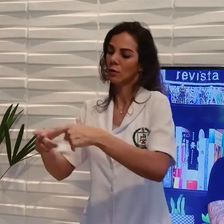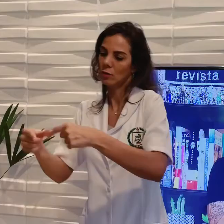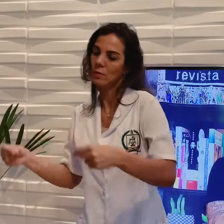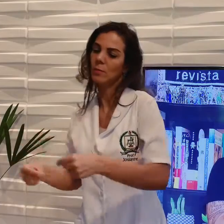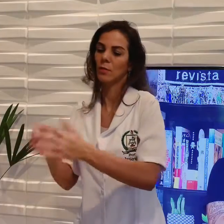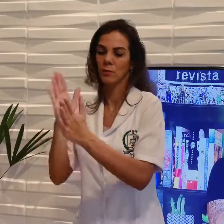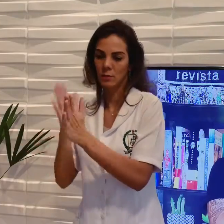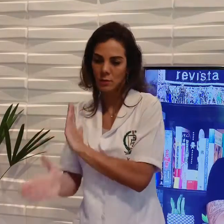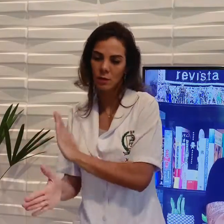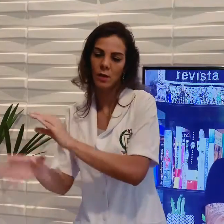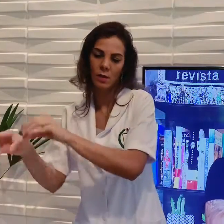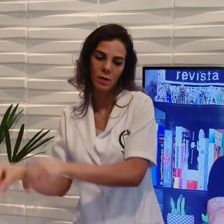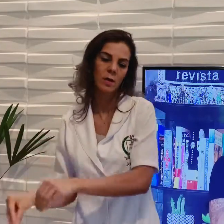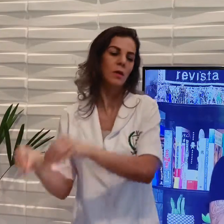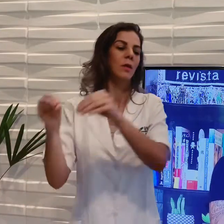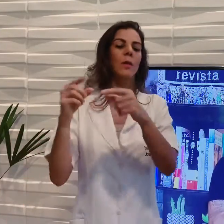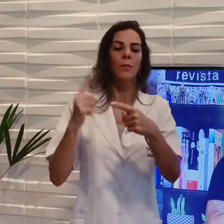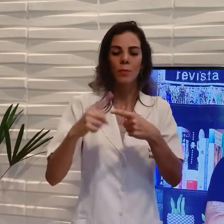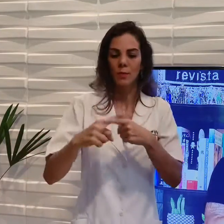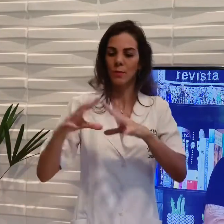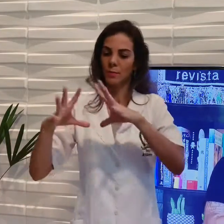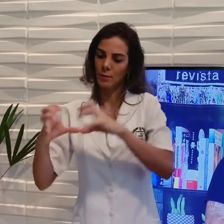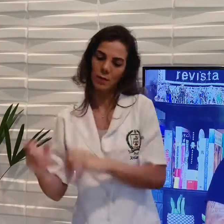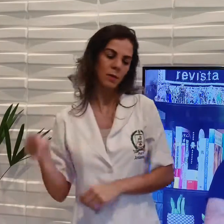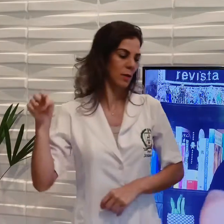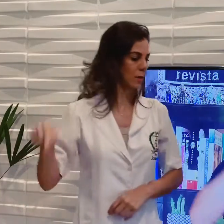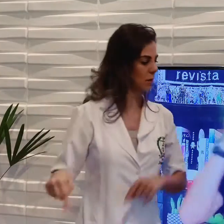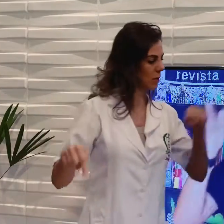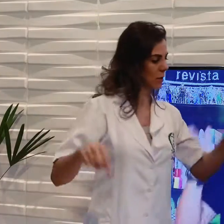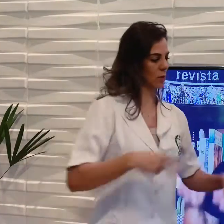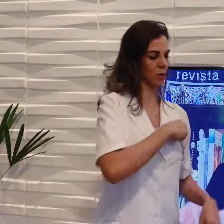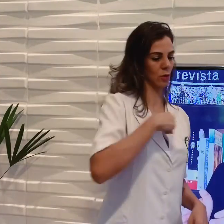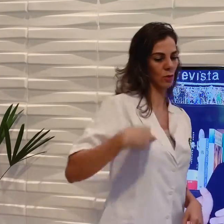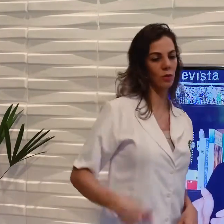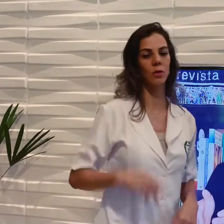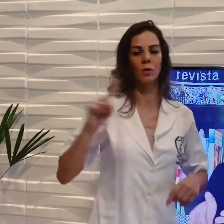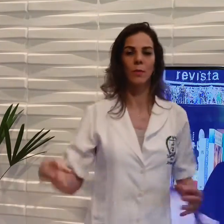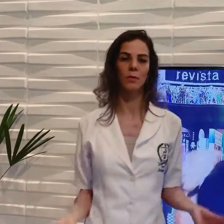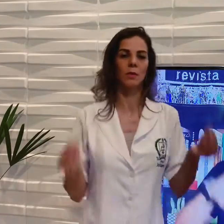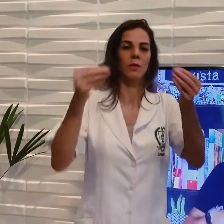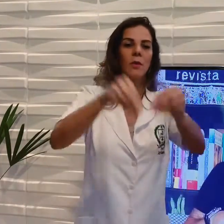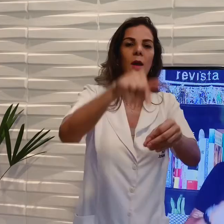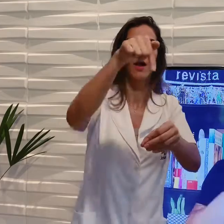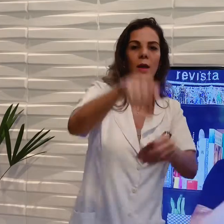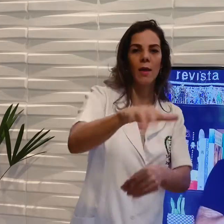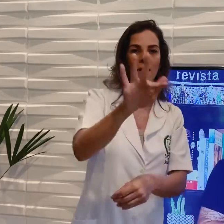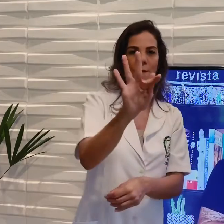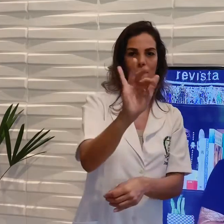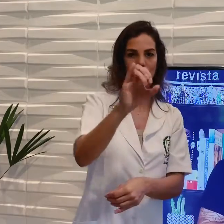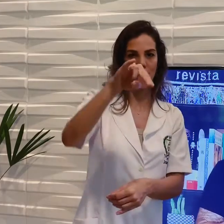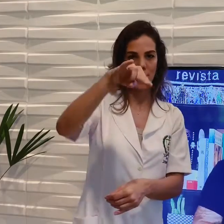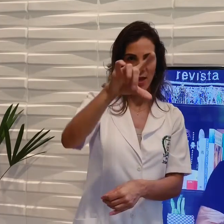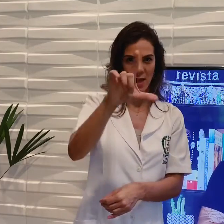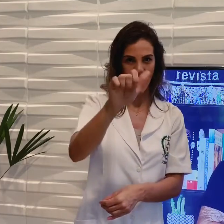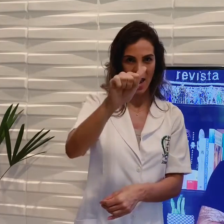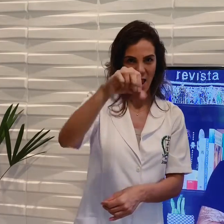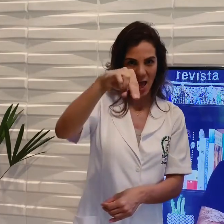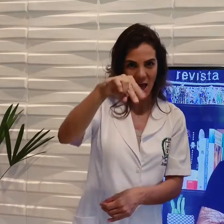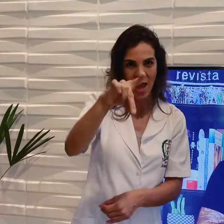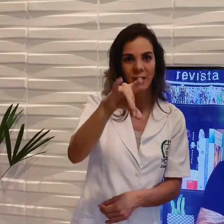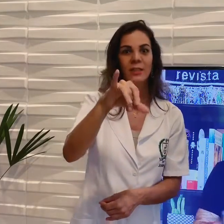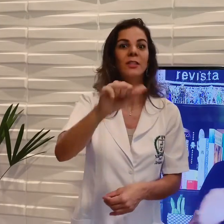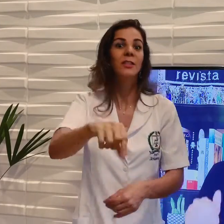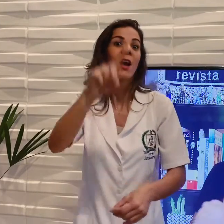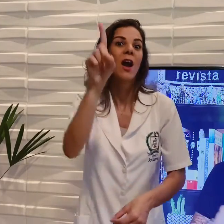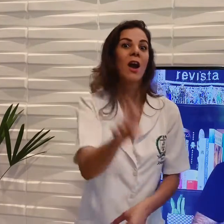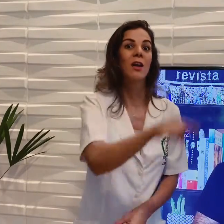Japão primeiro por conta de um conflito entre Japão e China. E aí joga o evento para a Finlândia. E aí sim, na Finlândia, o evento acaba